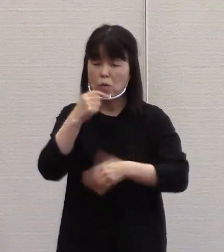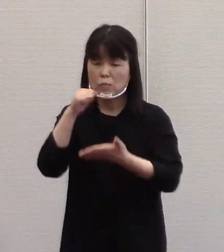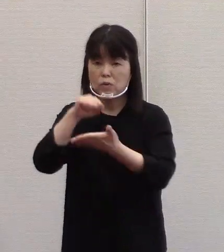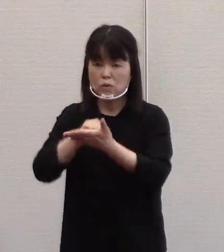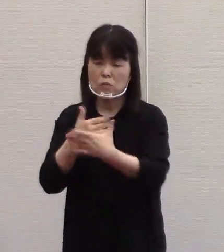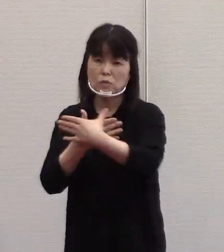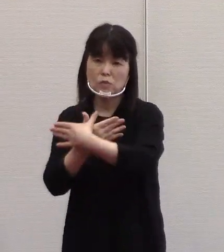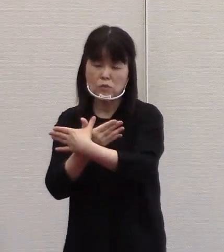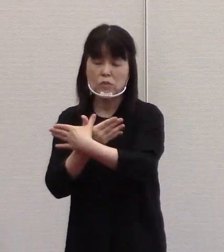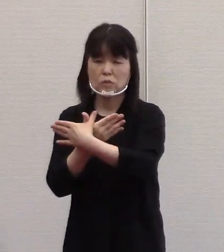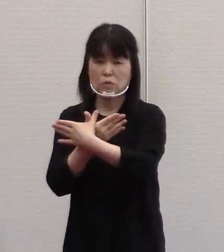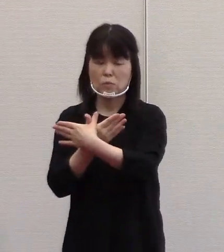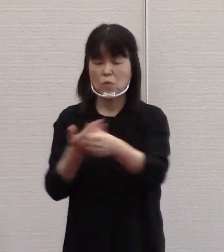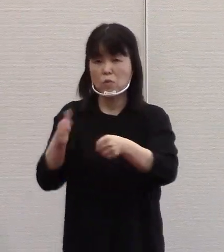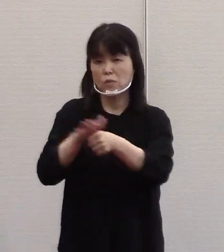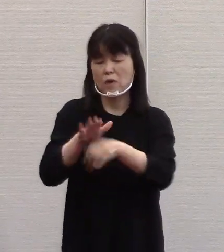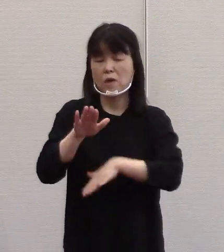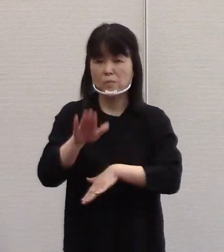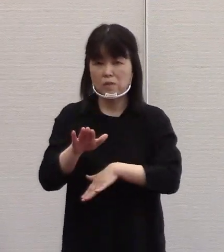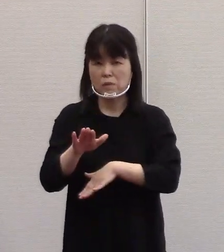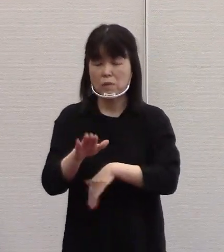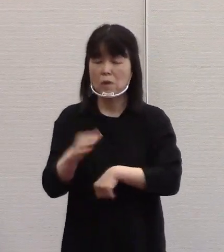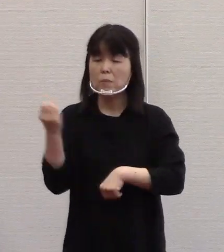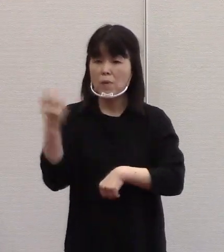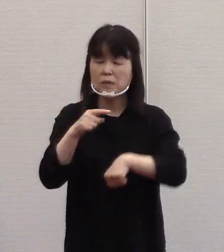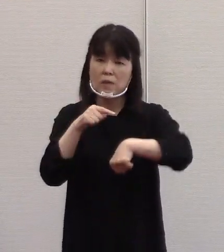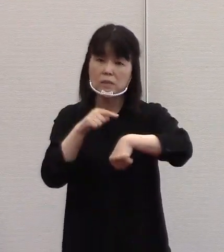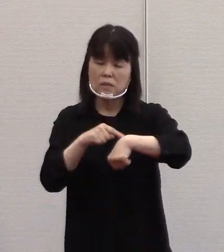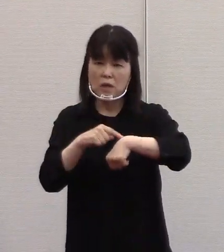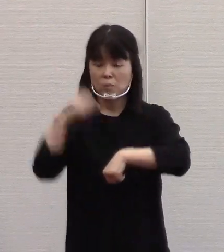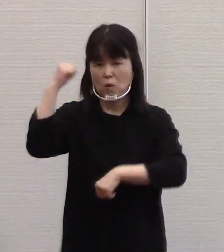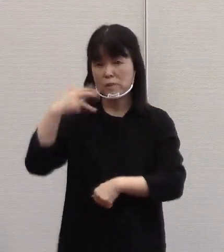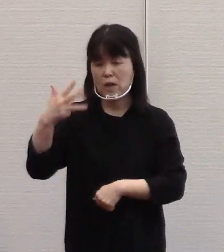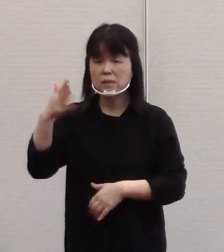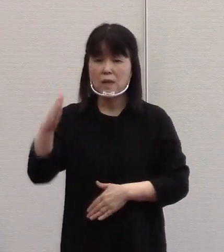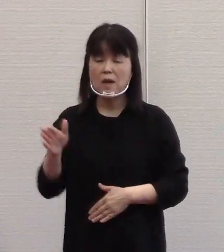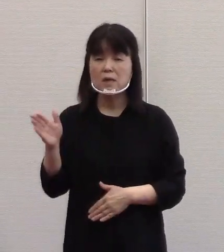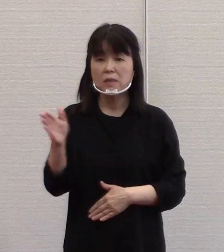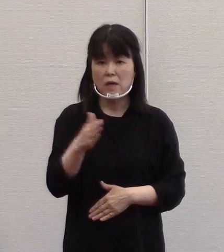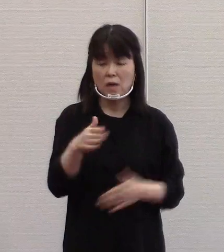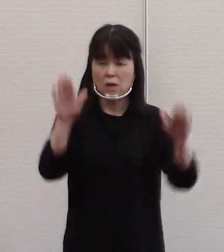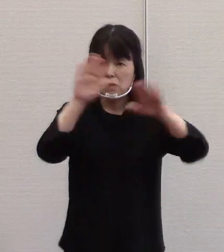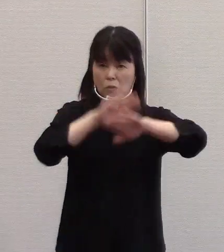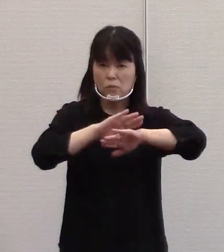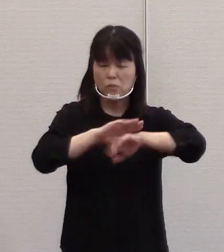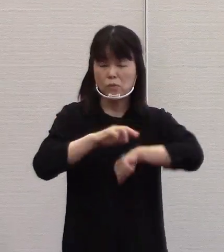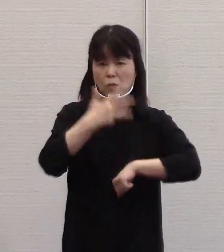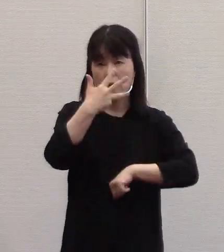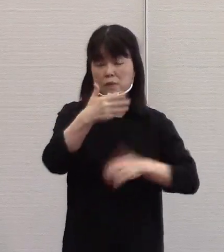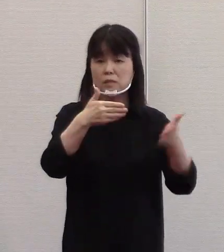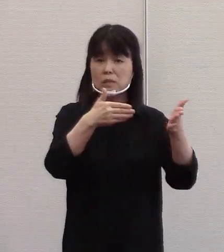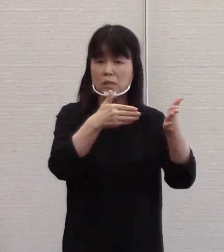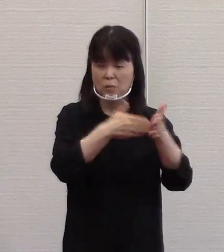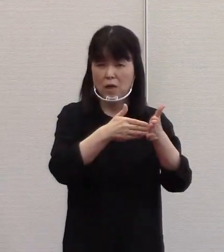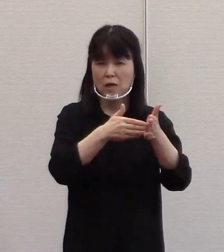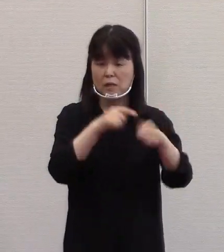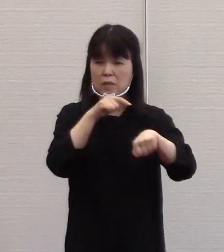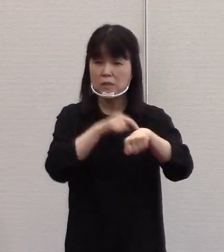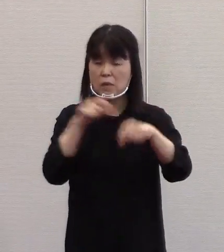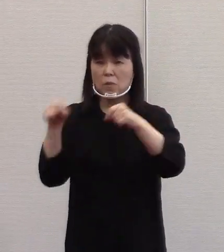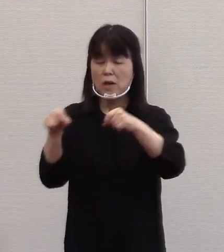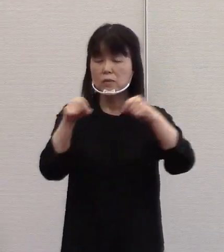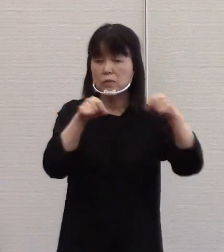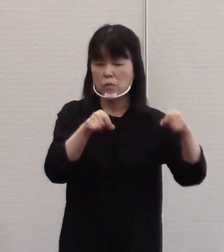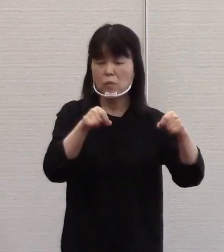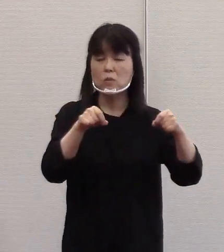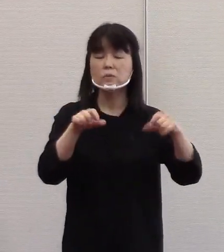をすると、それからその開設時間も8時半から20時まで時間を延長して対